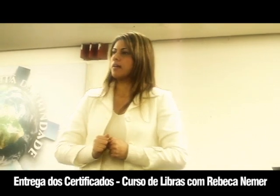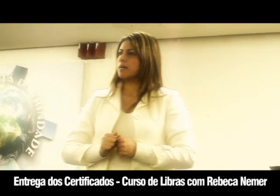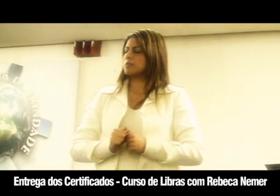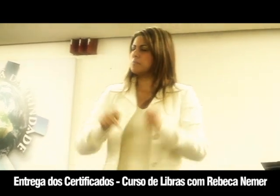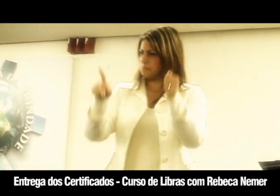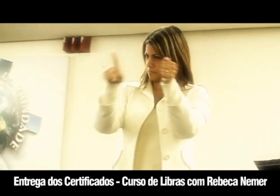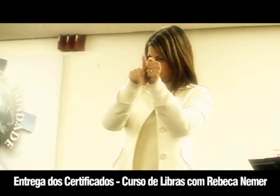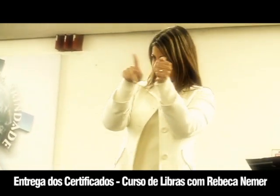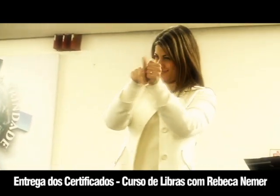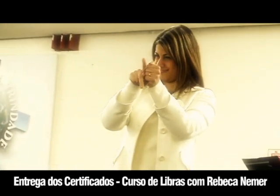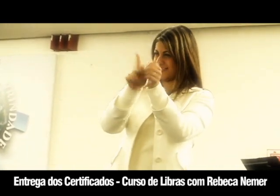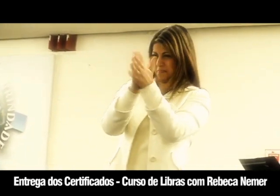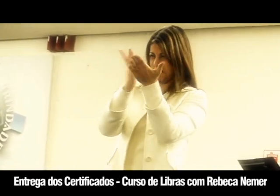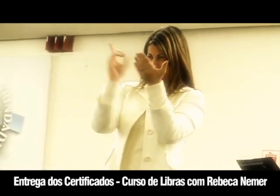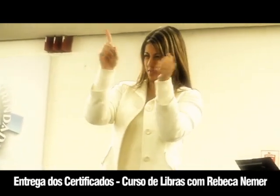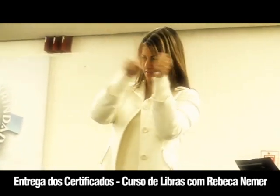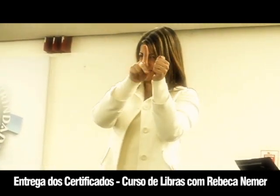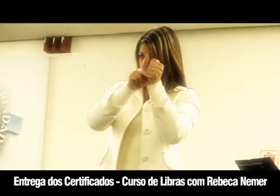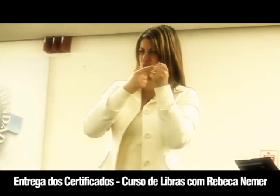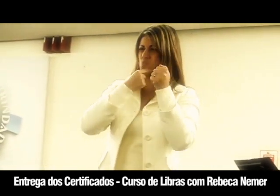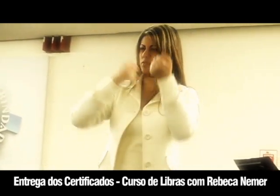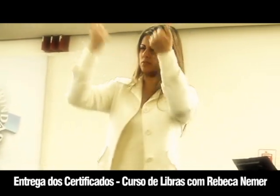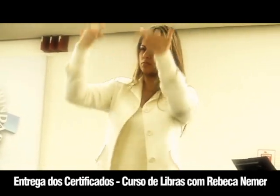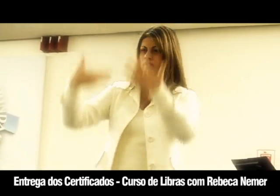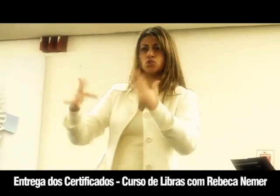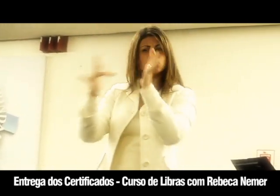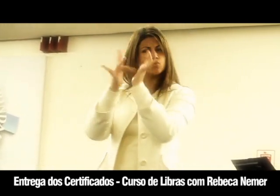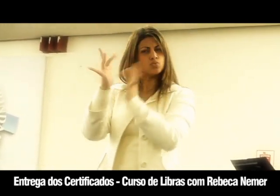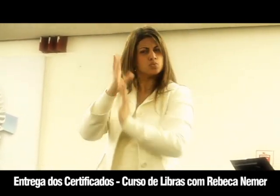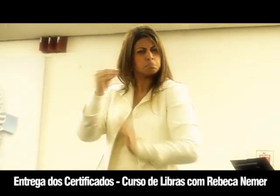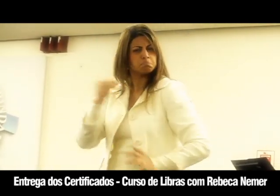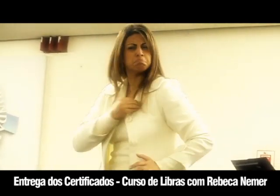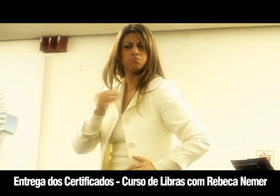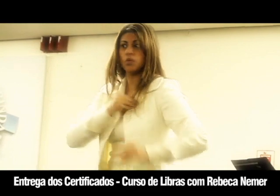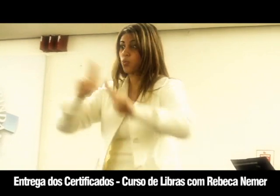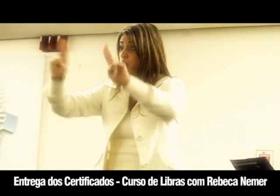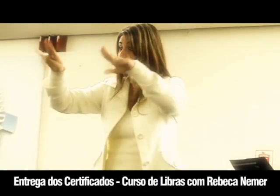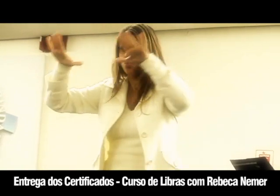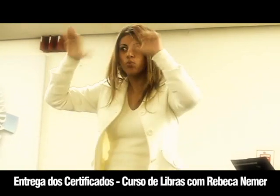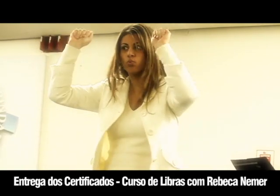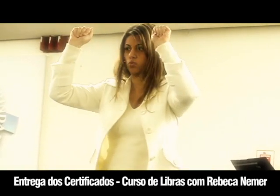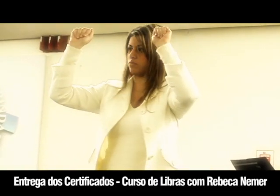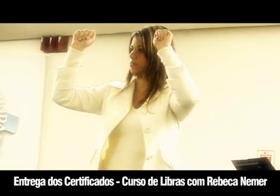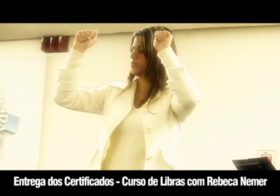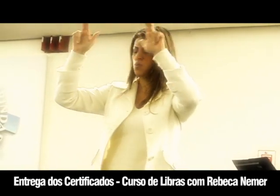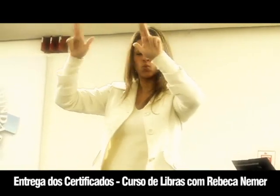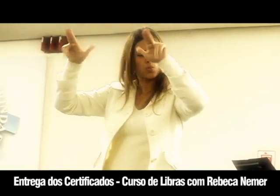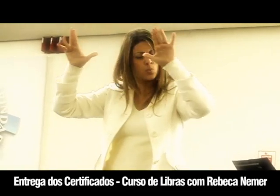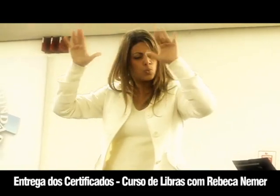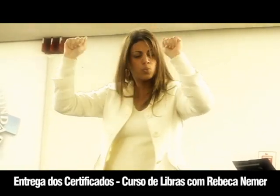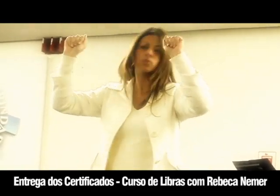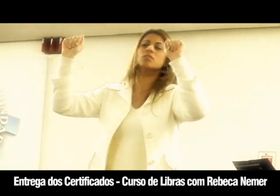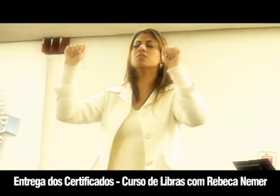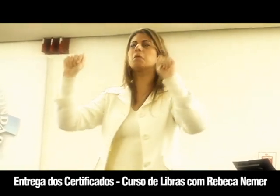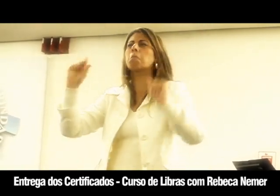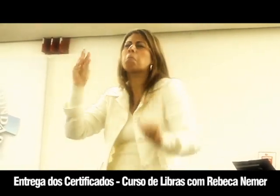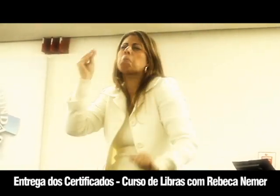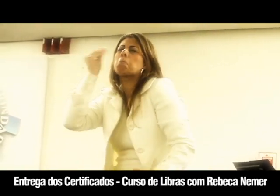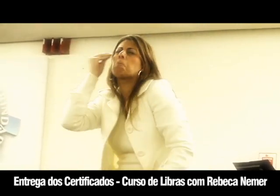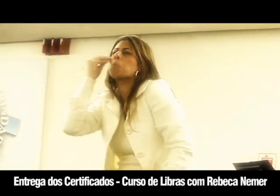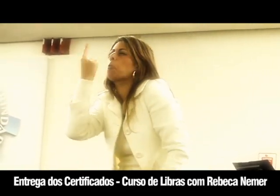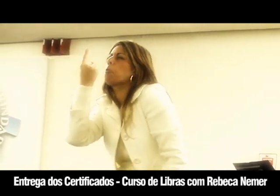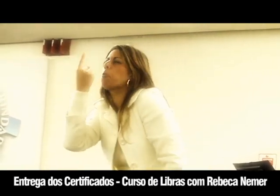2,22, que ele nunca cometeu pecado. Então Jesus não chegou a conhecer o pecado por ação, nunca